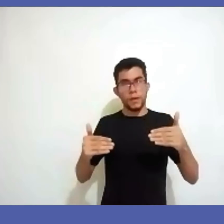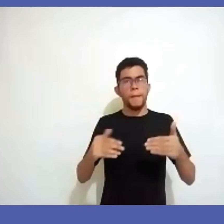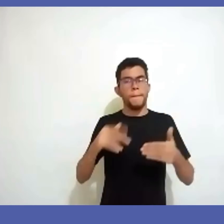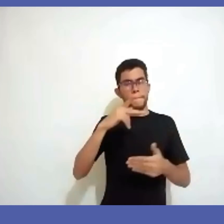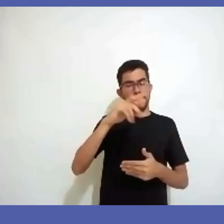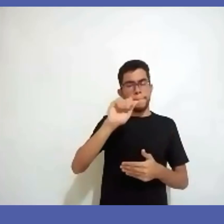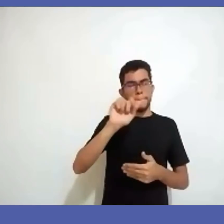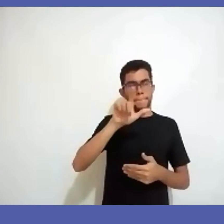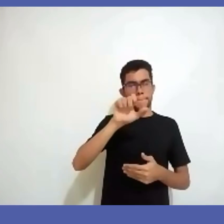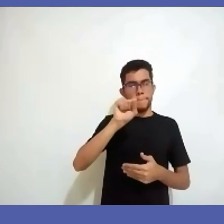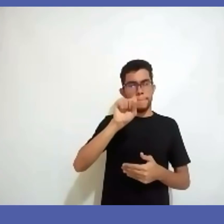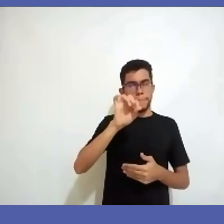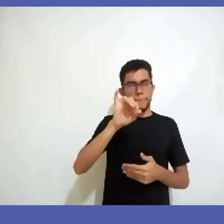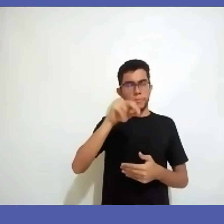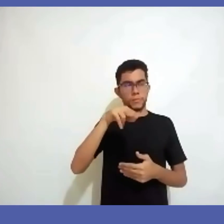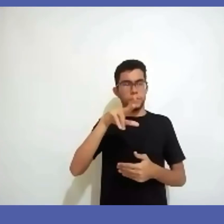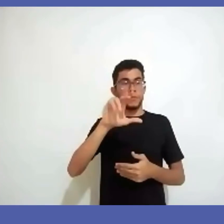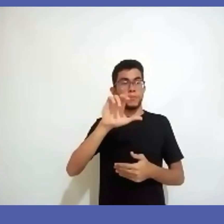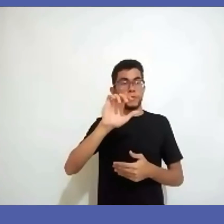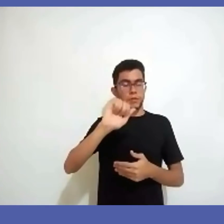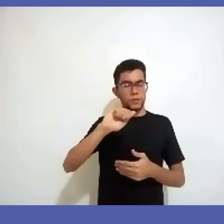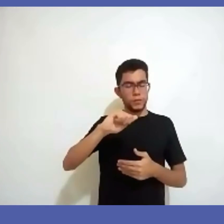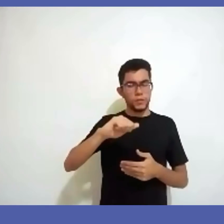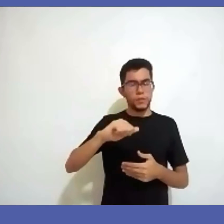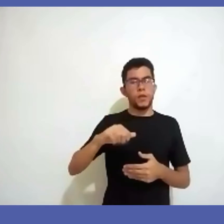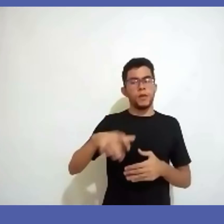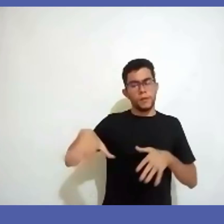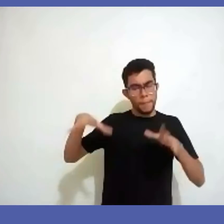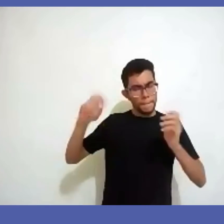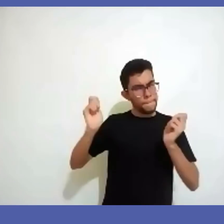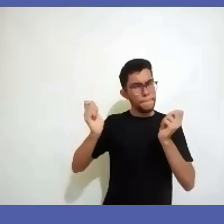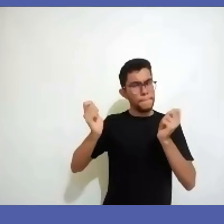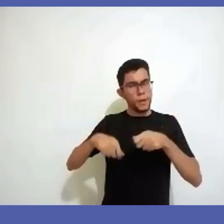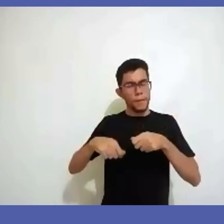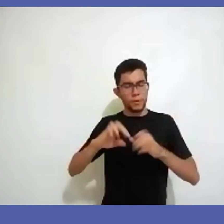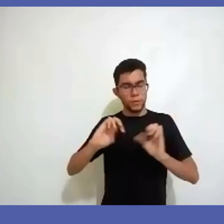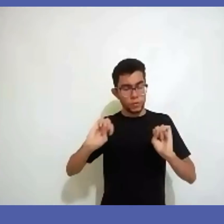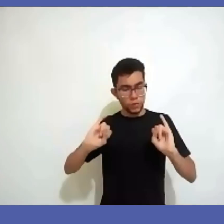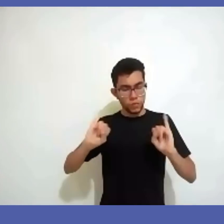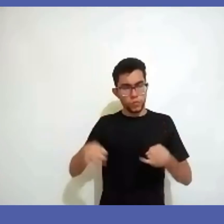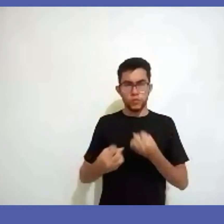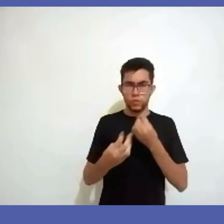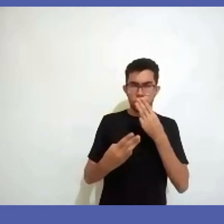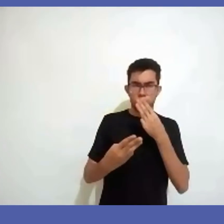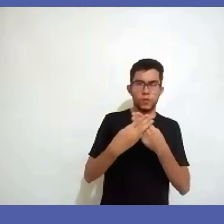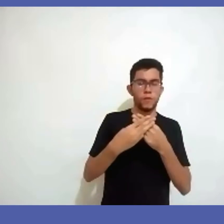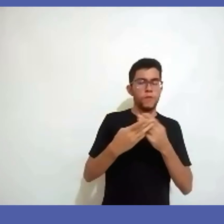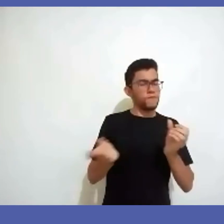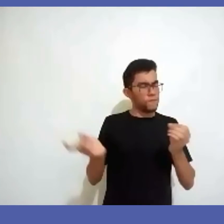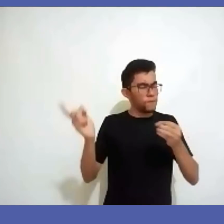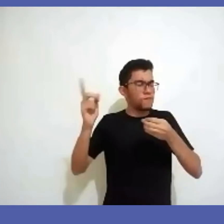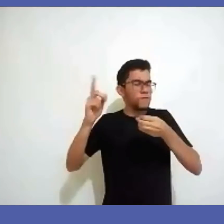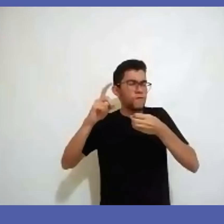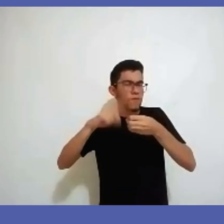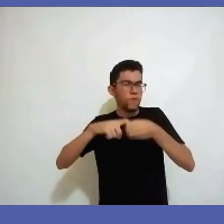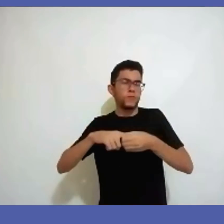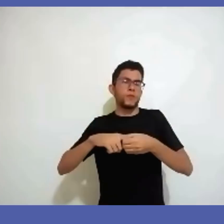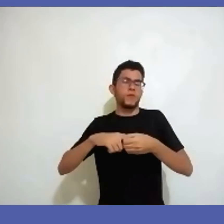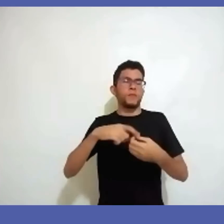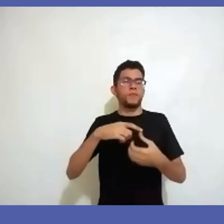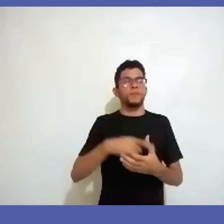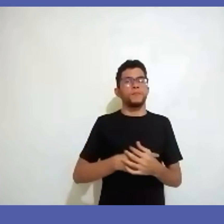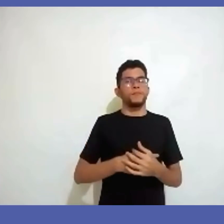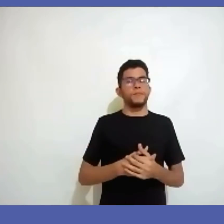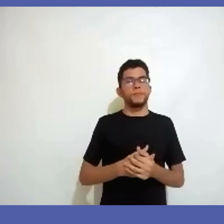do Estado de Israel em 1948. Quer dizer, em 1947, em novembro, o brasileiro,